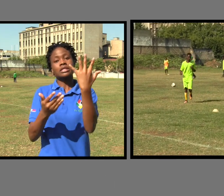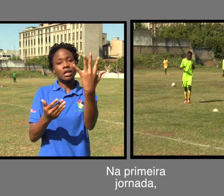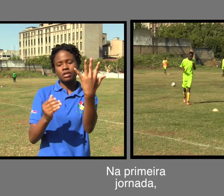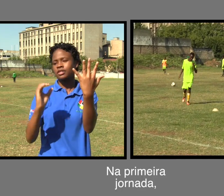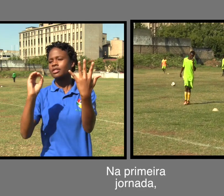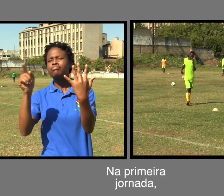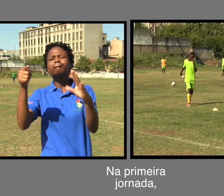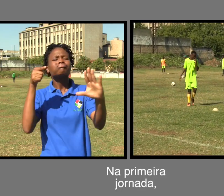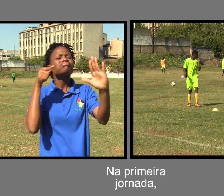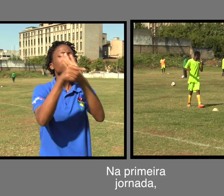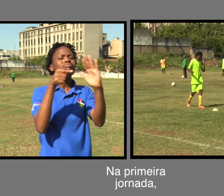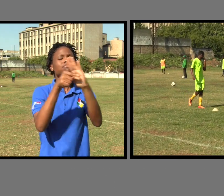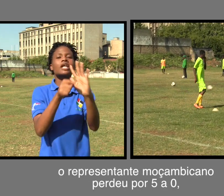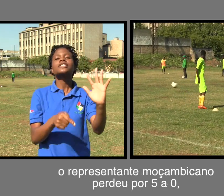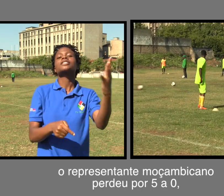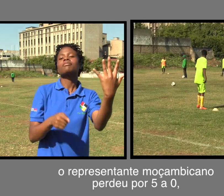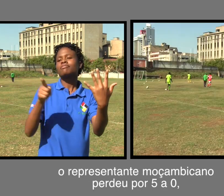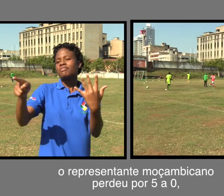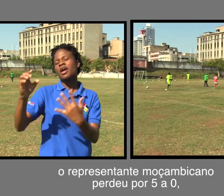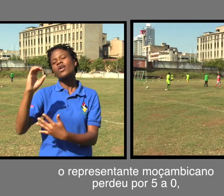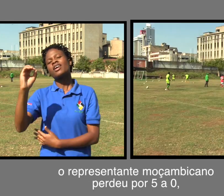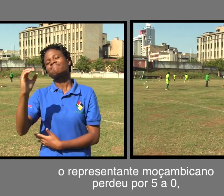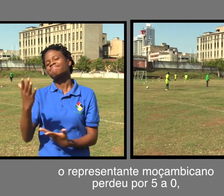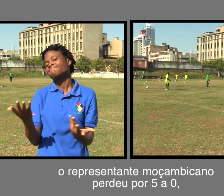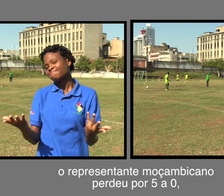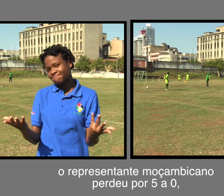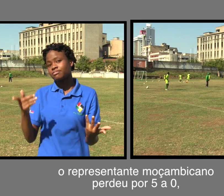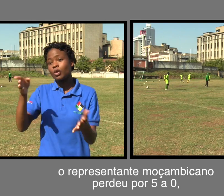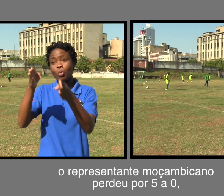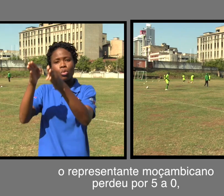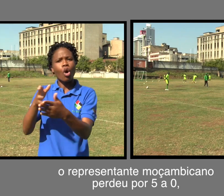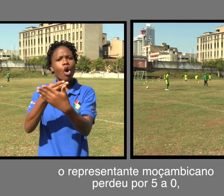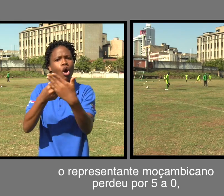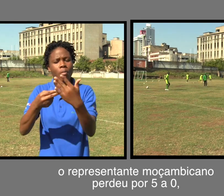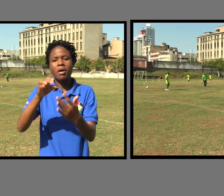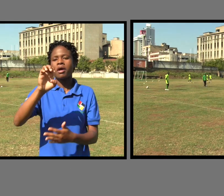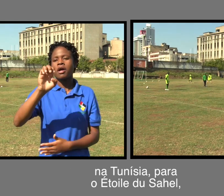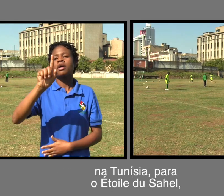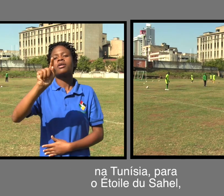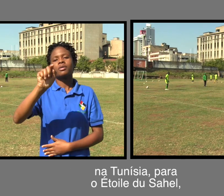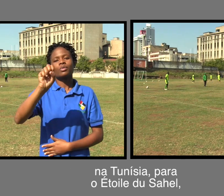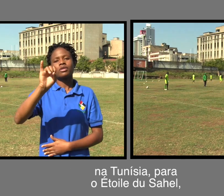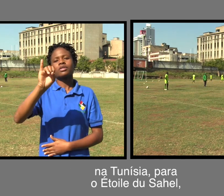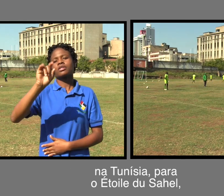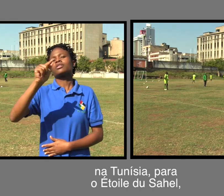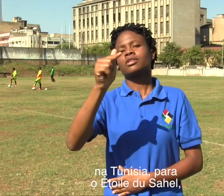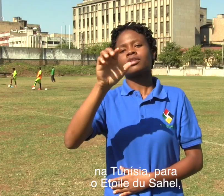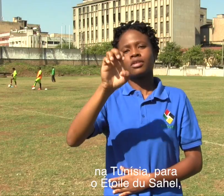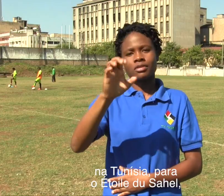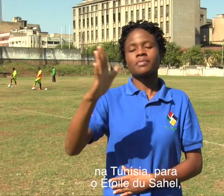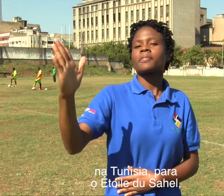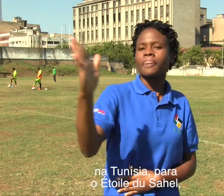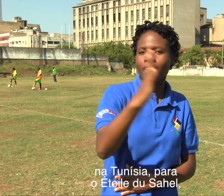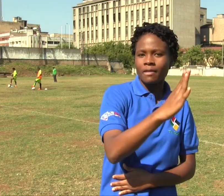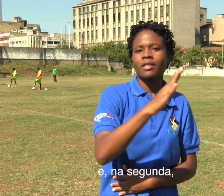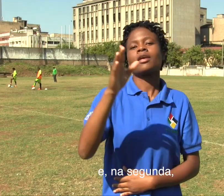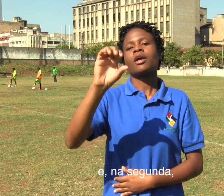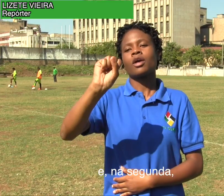Na primeira jornada, o representante moçambicano perdeu por 5 a 0 na Tunísia, para o Etoíl do Sahel e na